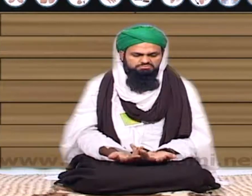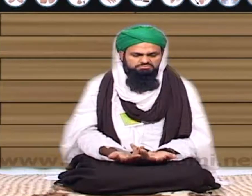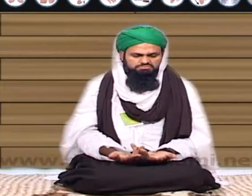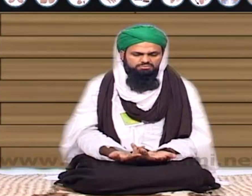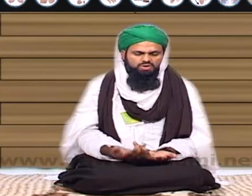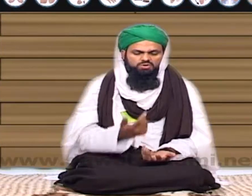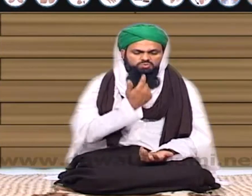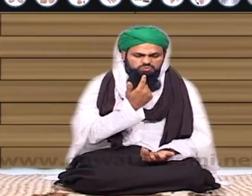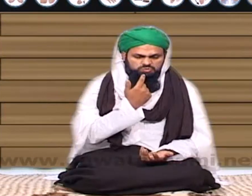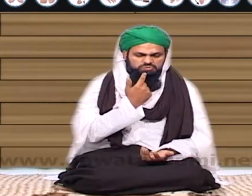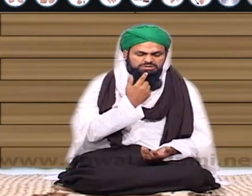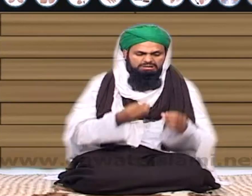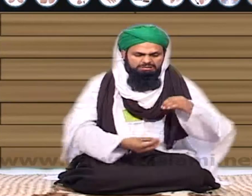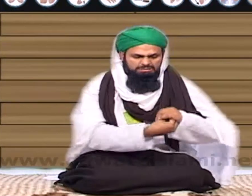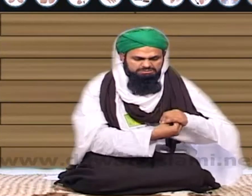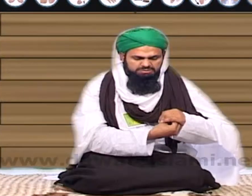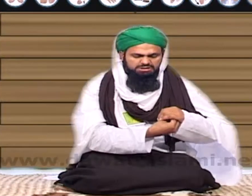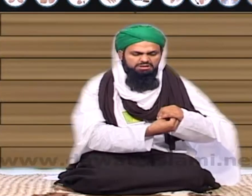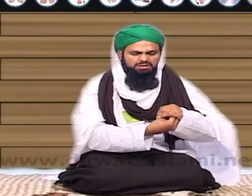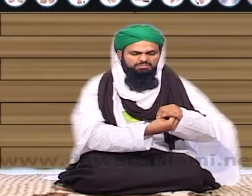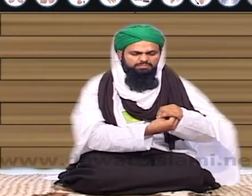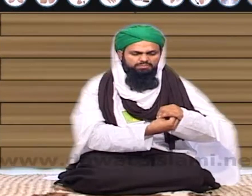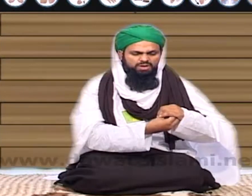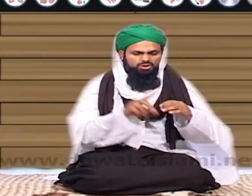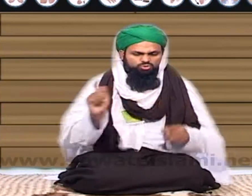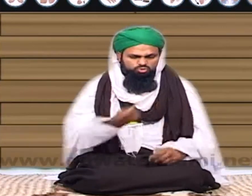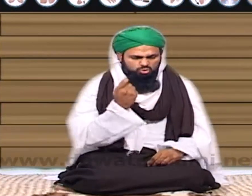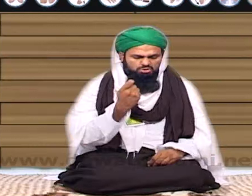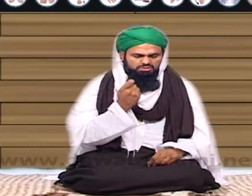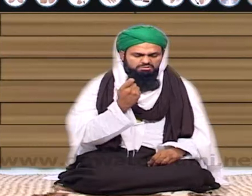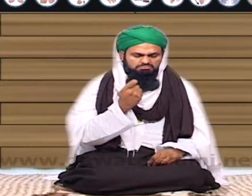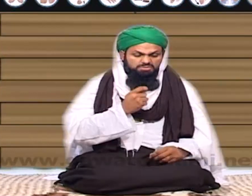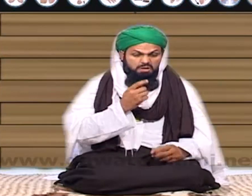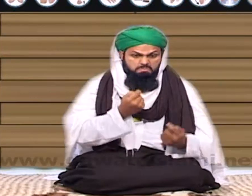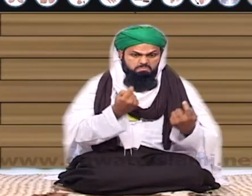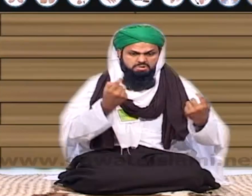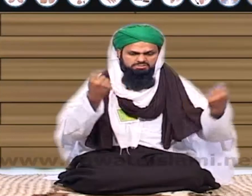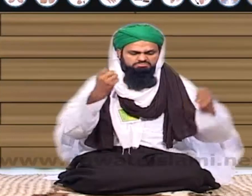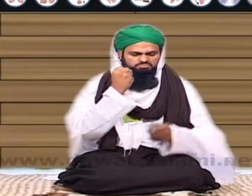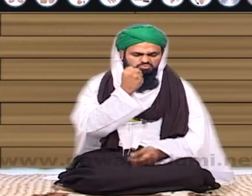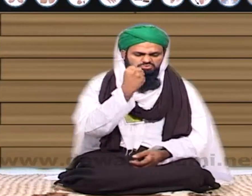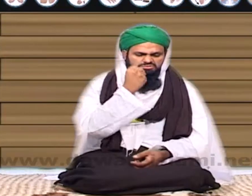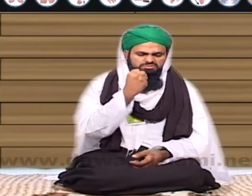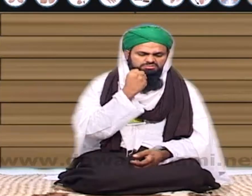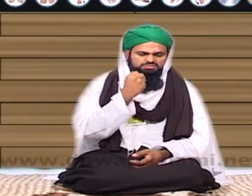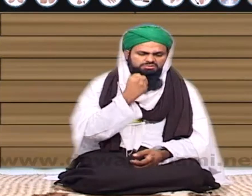میں بغیر جھوٹ بولے، رشوت دیے، بغیر ٹیکس کی چوری کیے بندہ مالدار نہیں ہو سکتا،